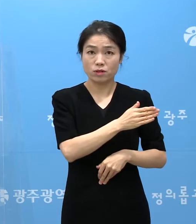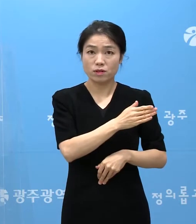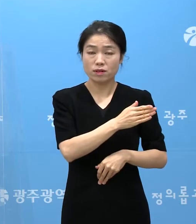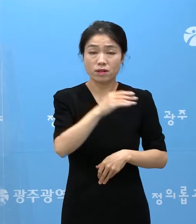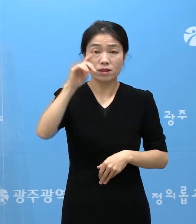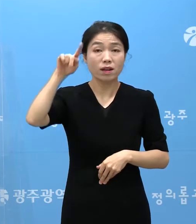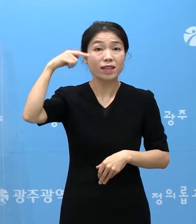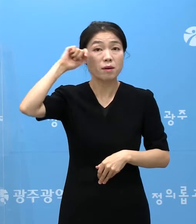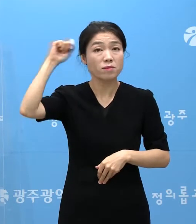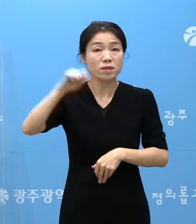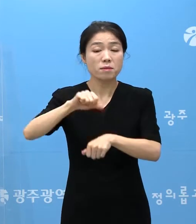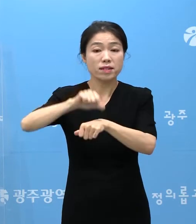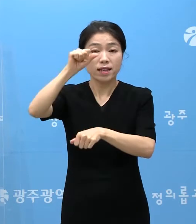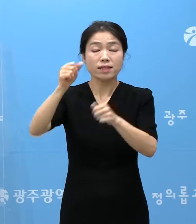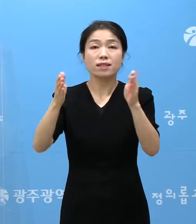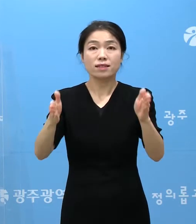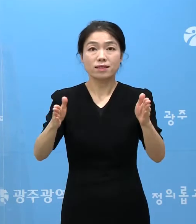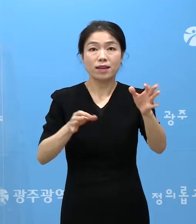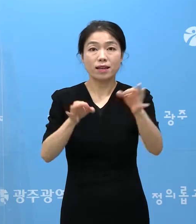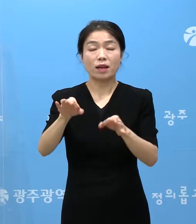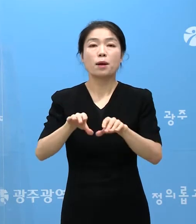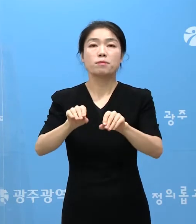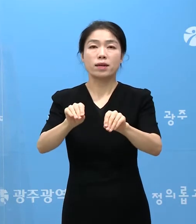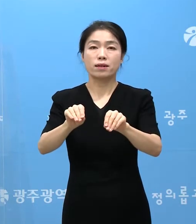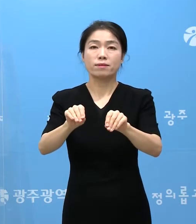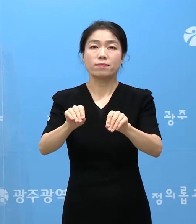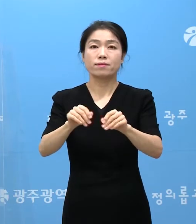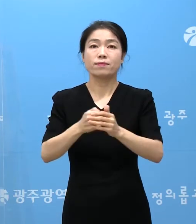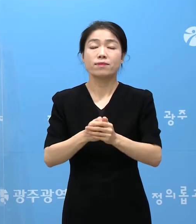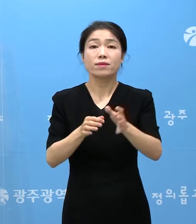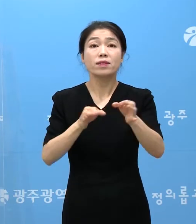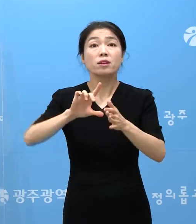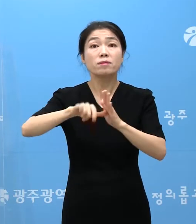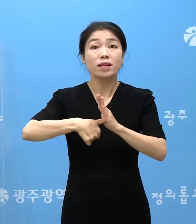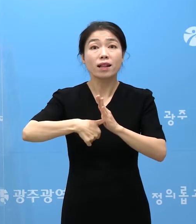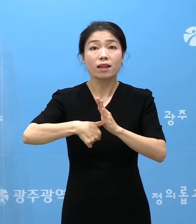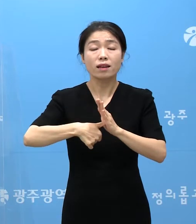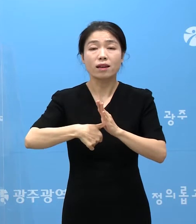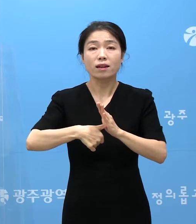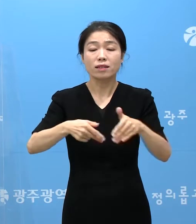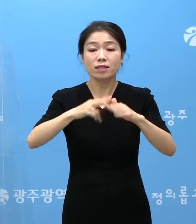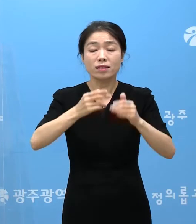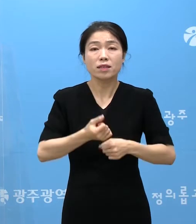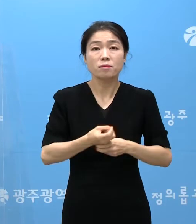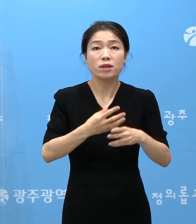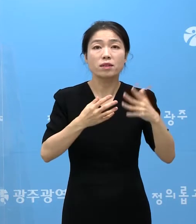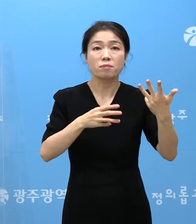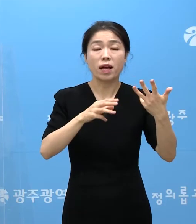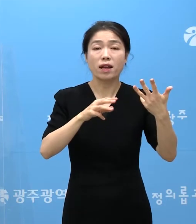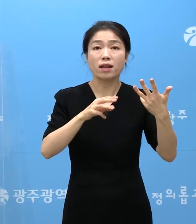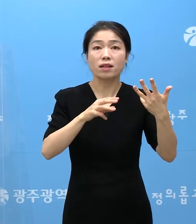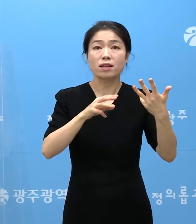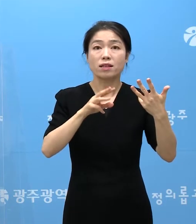이길 05시까지 영업이 금지되고 영업시에도 시설 면적